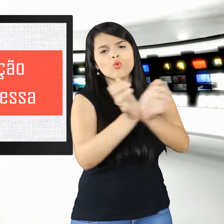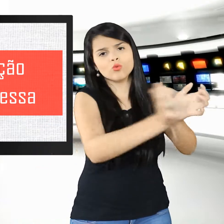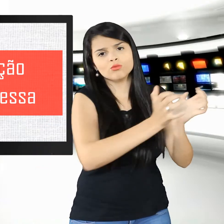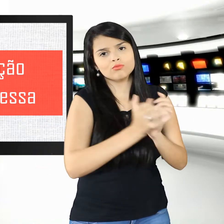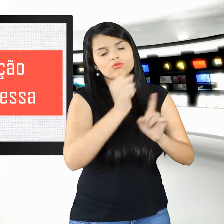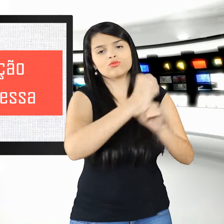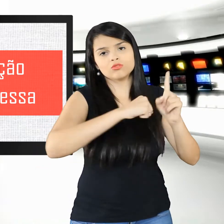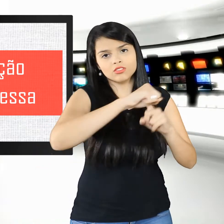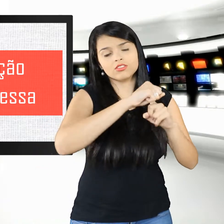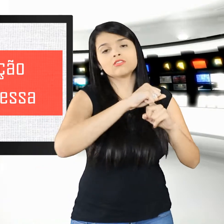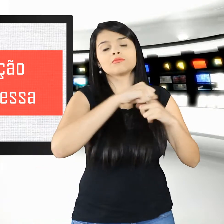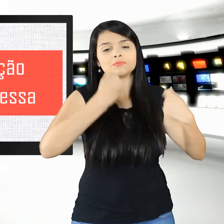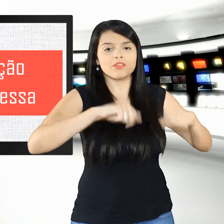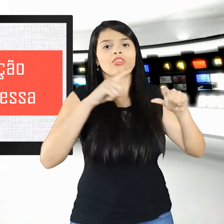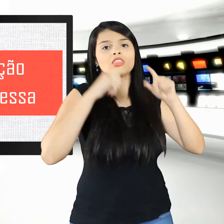ser reconhecidos como lhes conviver.